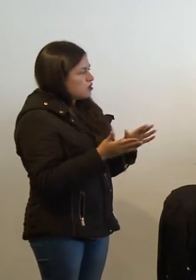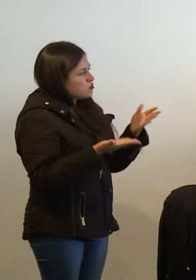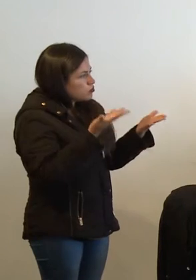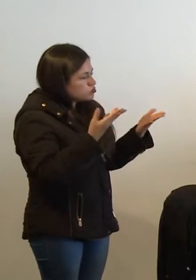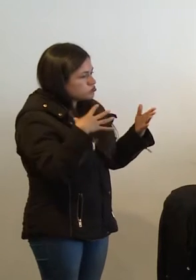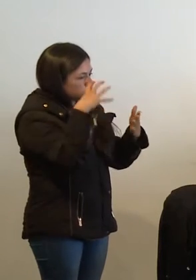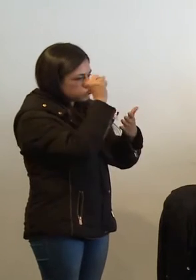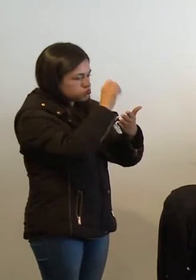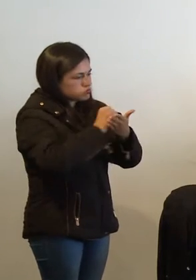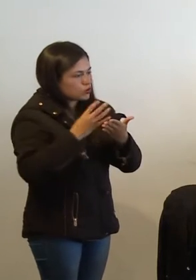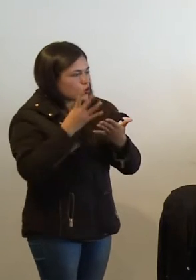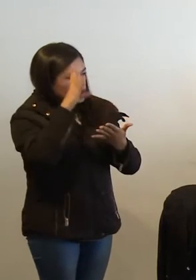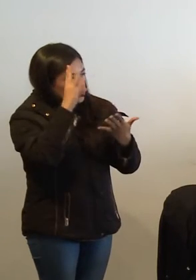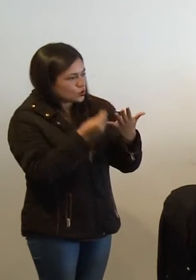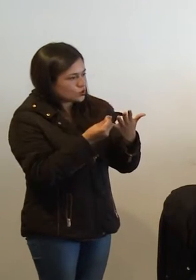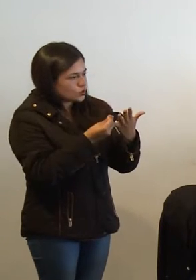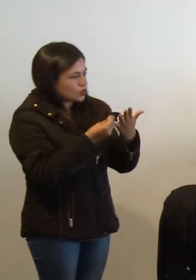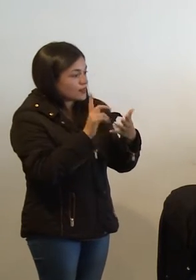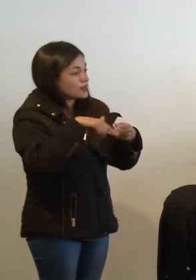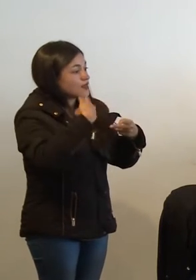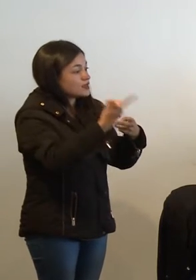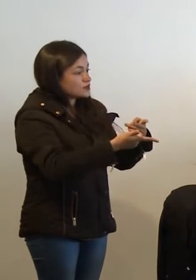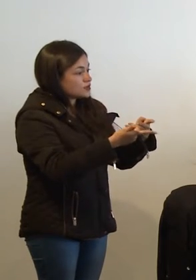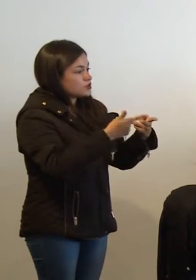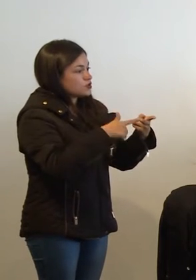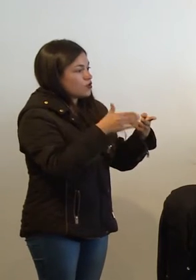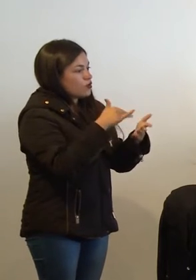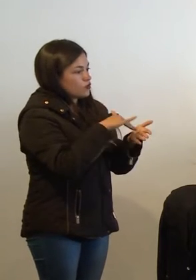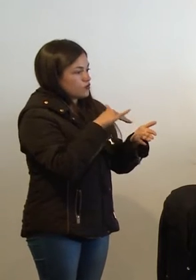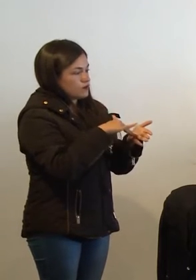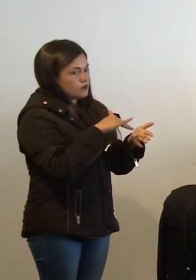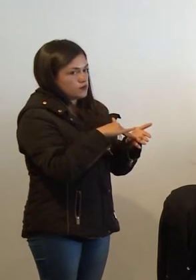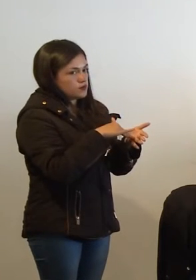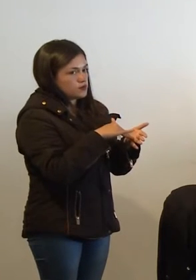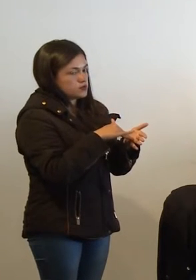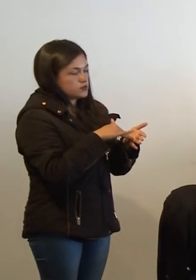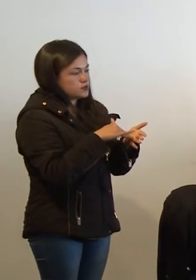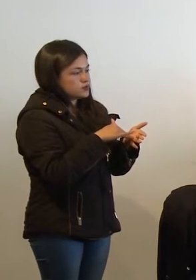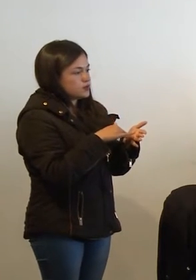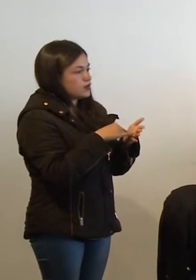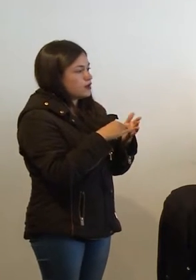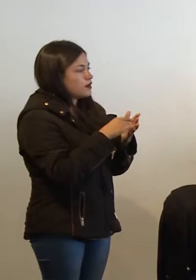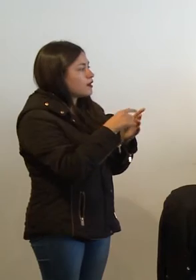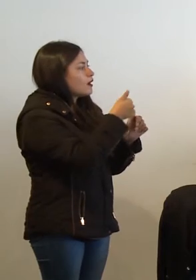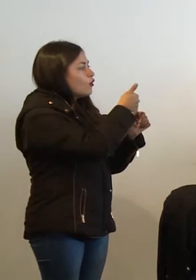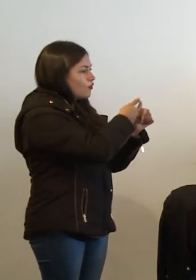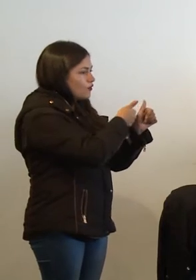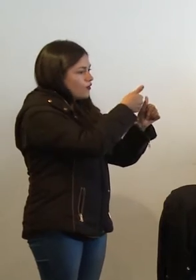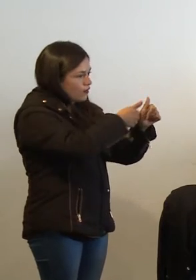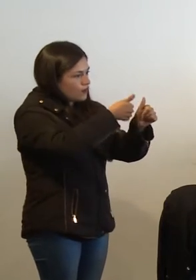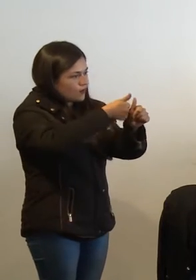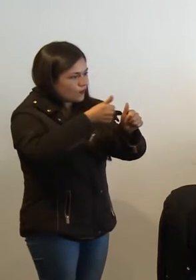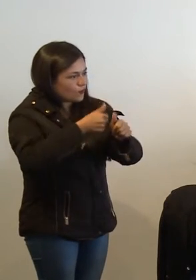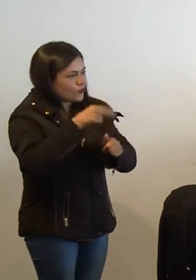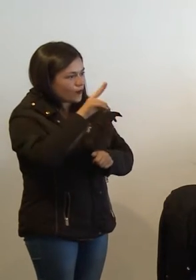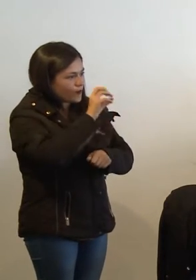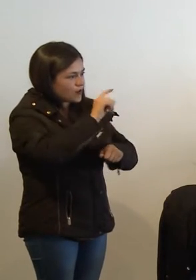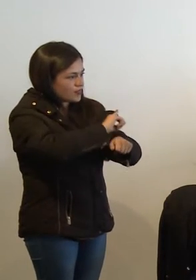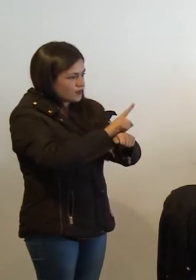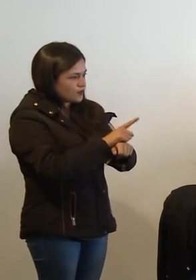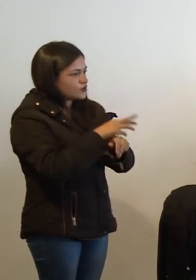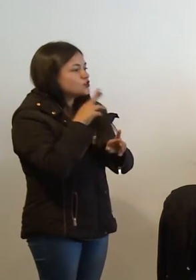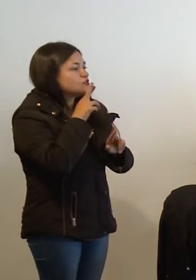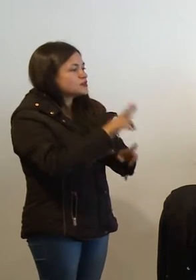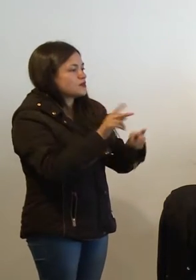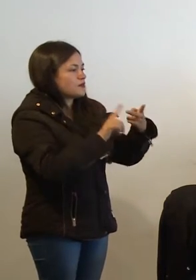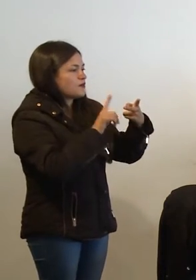balance, recogemos un poquito y luego le daremos de nuevo la palabra para que en 20 minutos cada uno se refiera